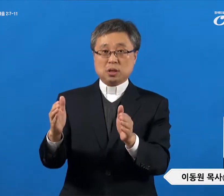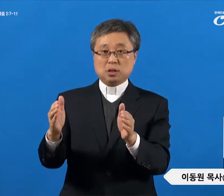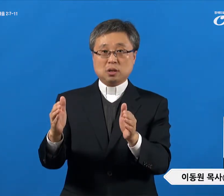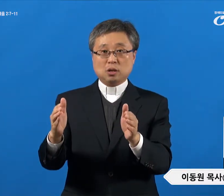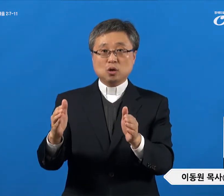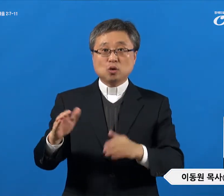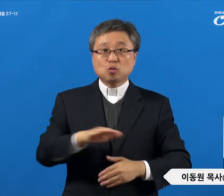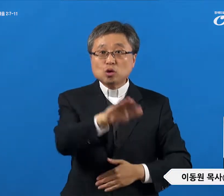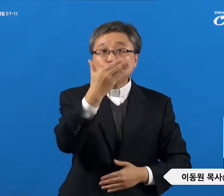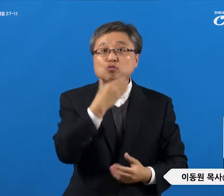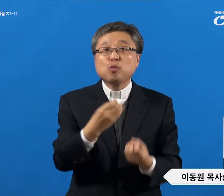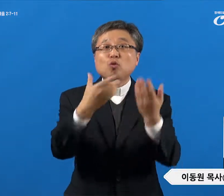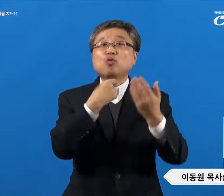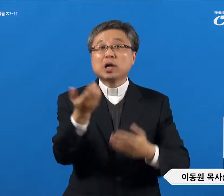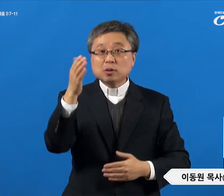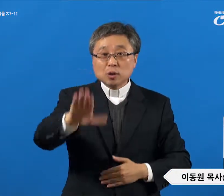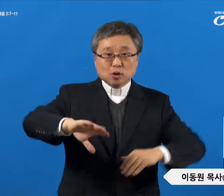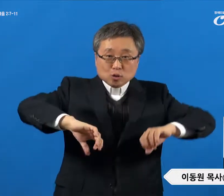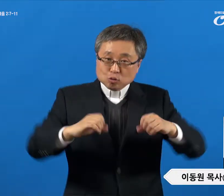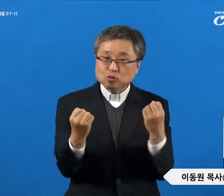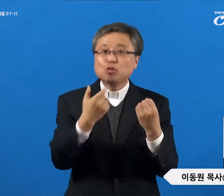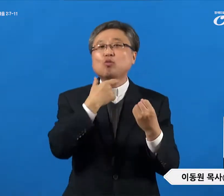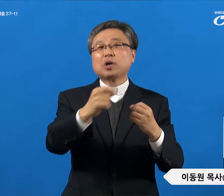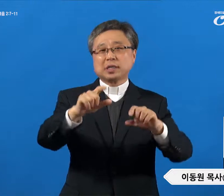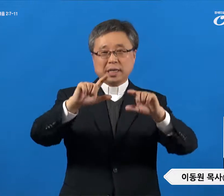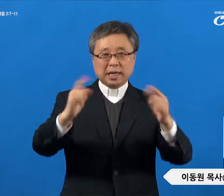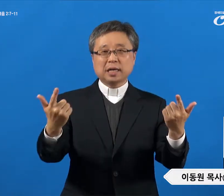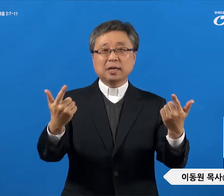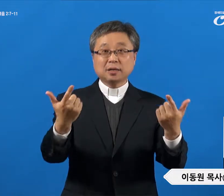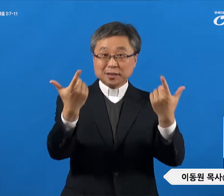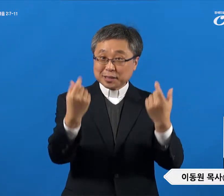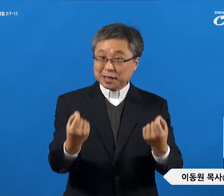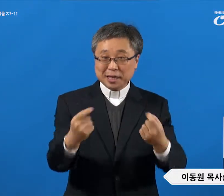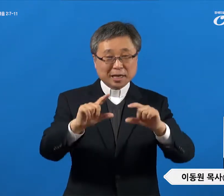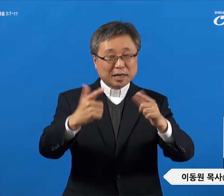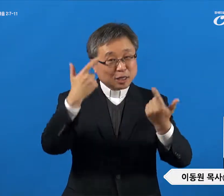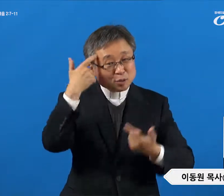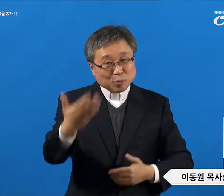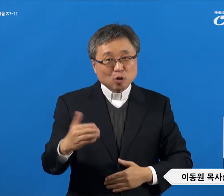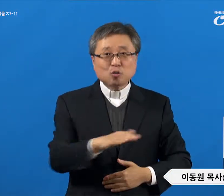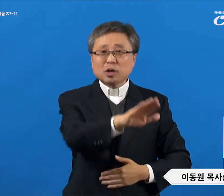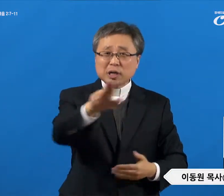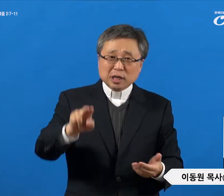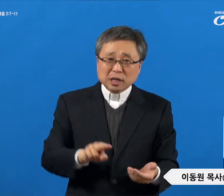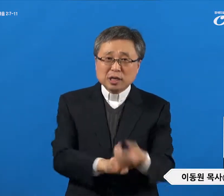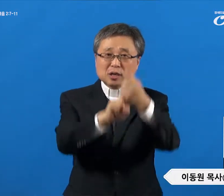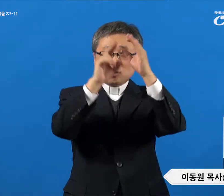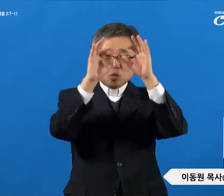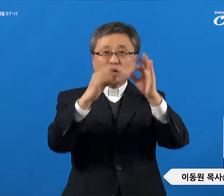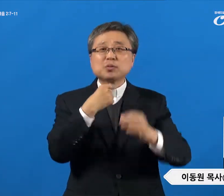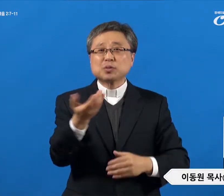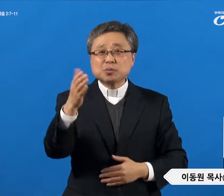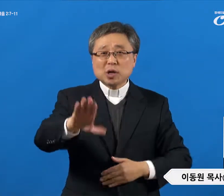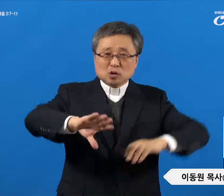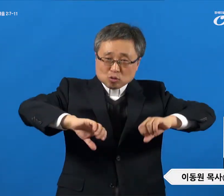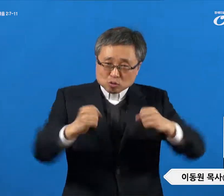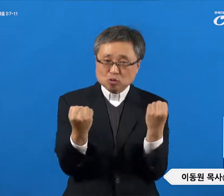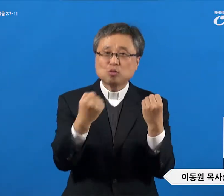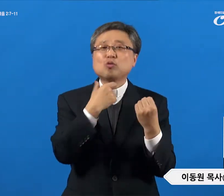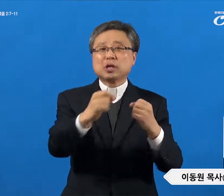축복은 원하는데 순종은 원하지 않아요. 그렇죠? 우리는 기적을 보고 싶은데 순종은 원하지 않아요. 근데